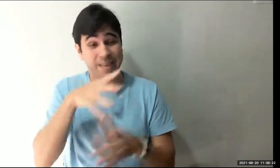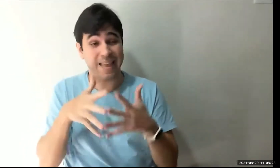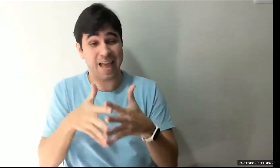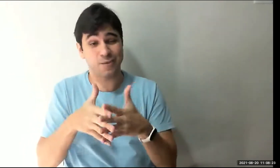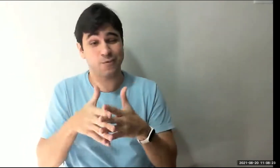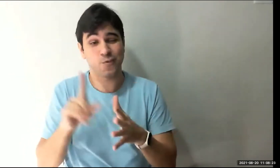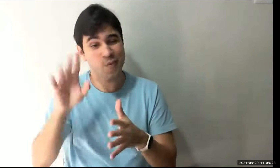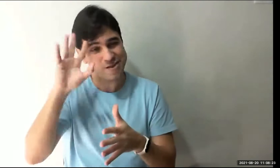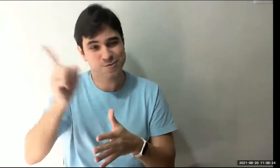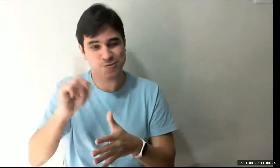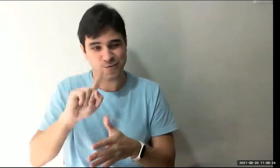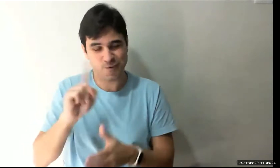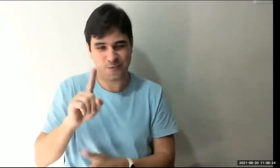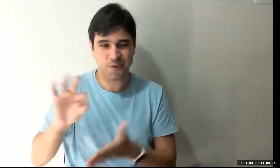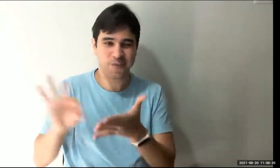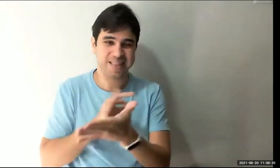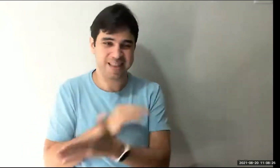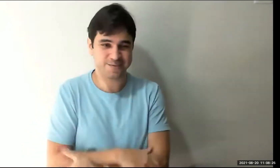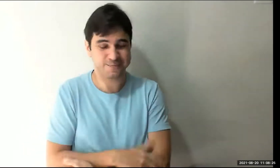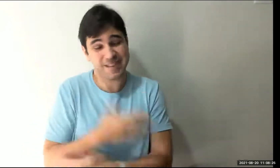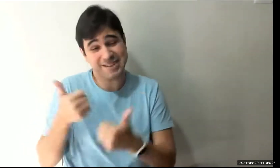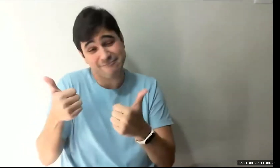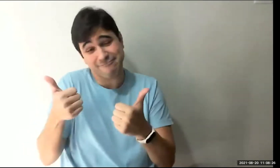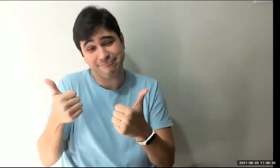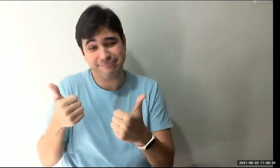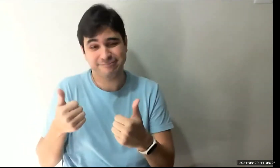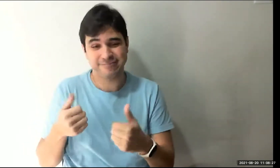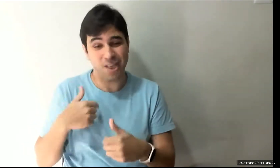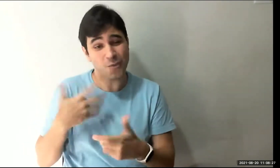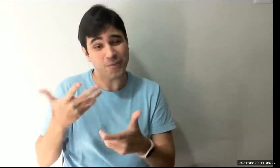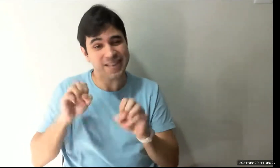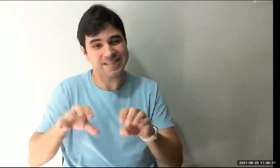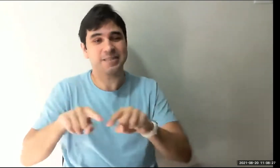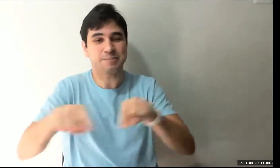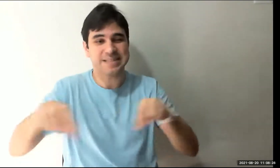eu sozinho fazer, eu acho complicado. Mas é isso,